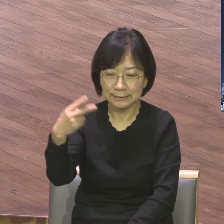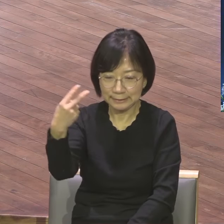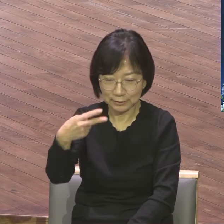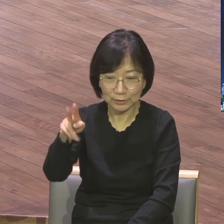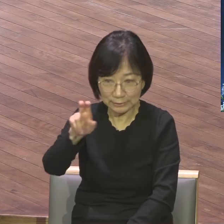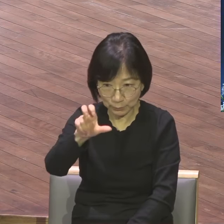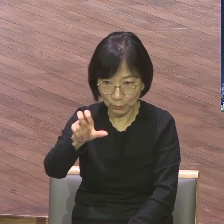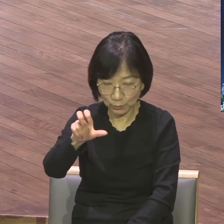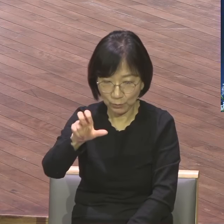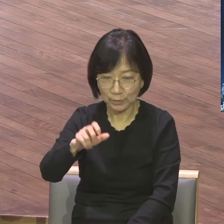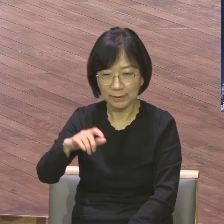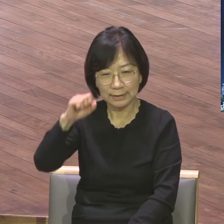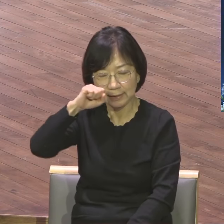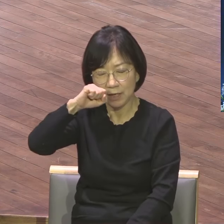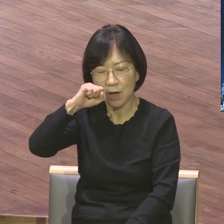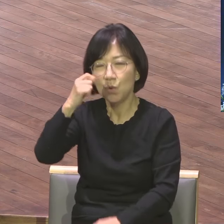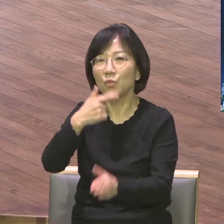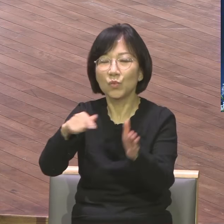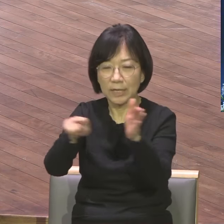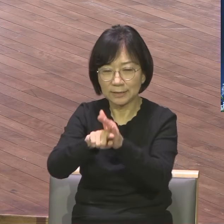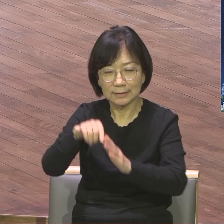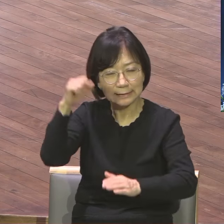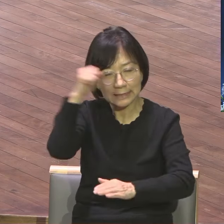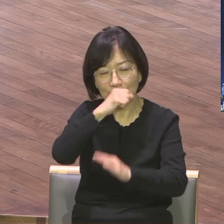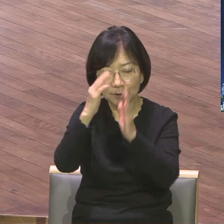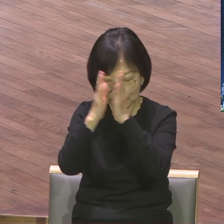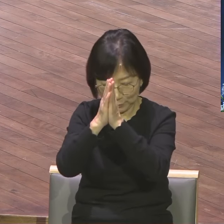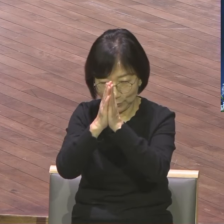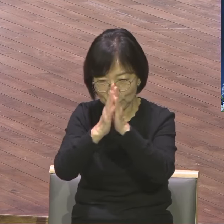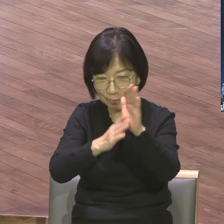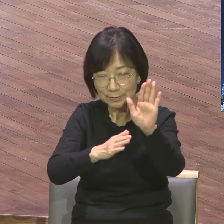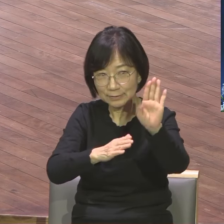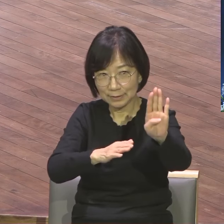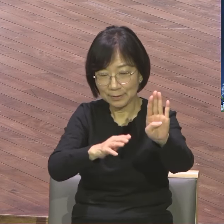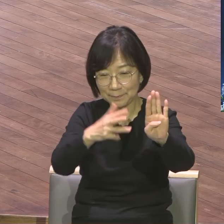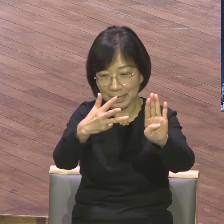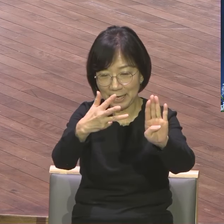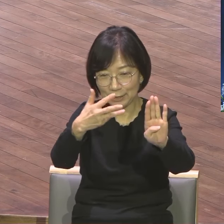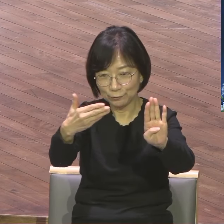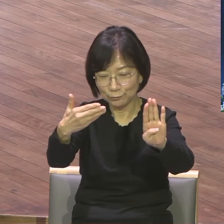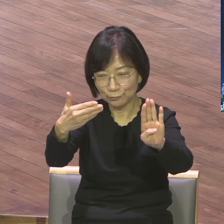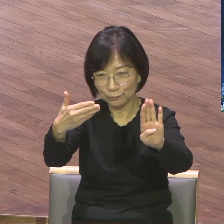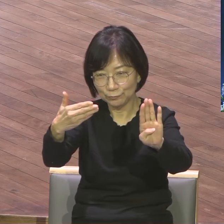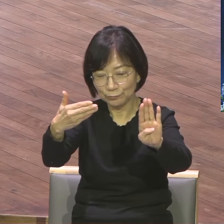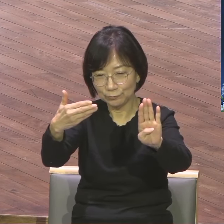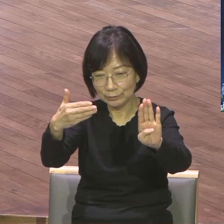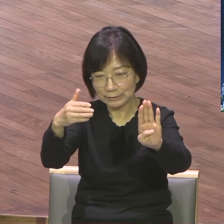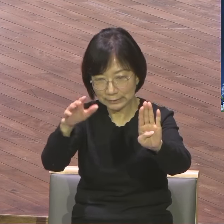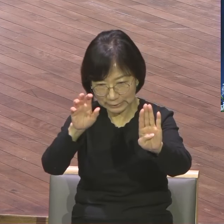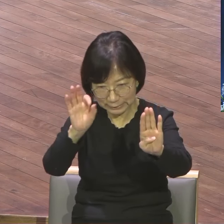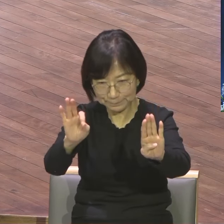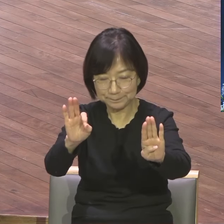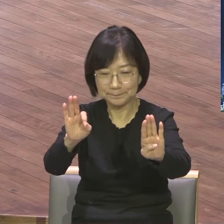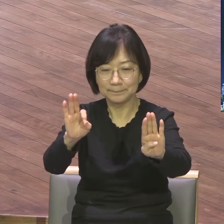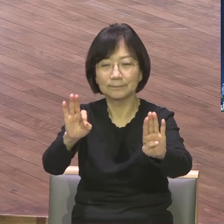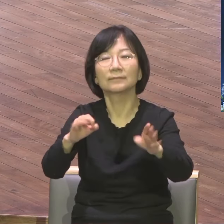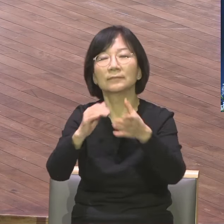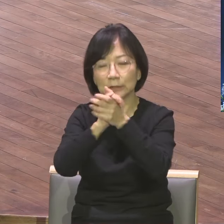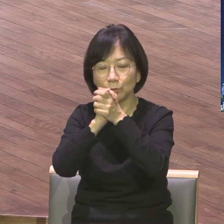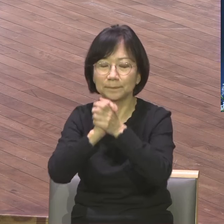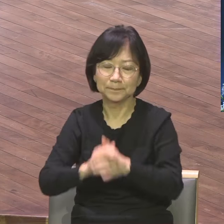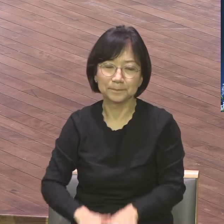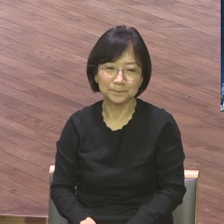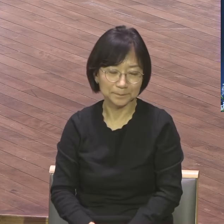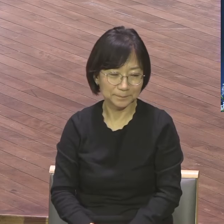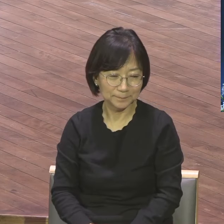여러분 속에는요 분명한 마음속에 각인되어져야 돼. 내가 올해 갈 때까지 반드시 전도하겠다. 한 명, 두